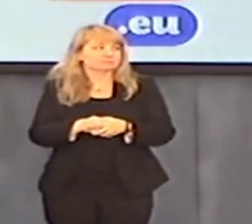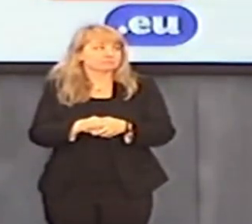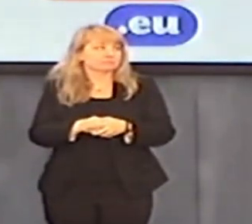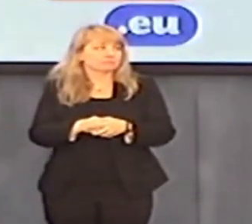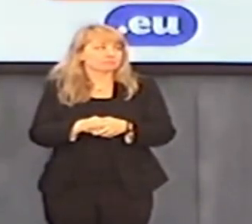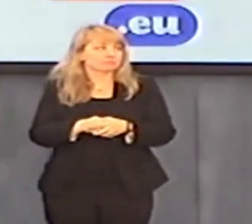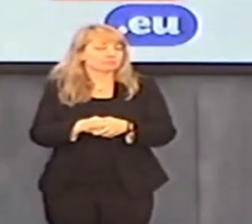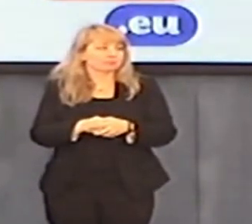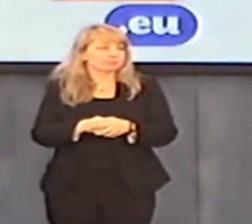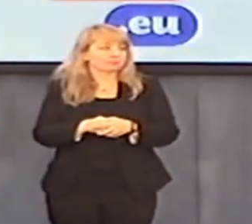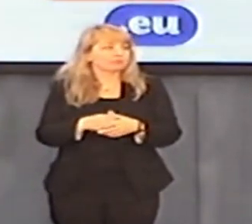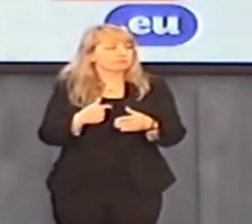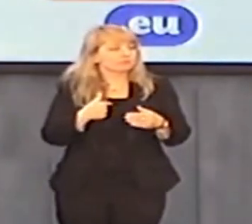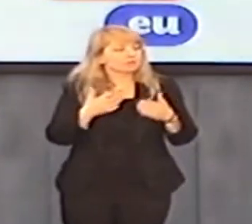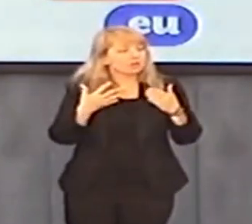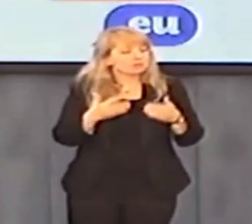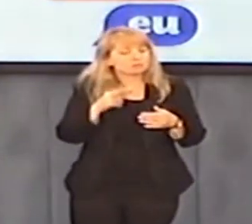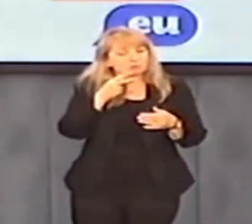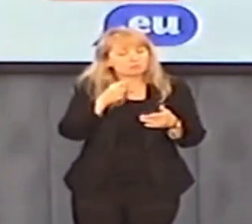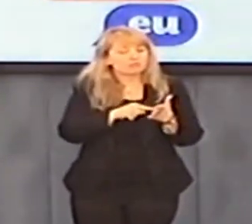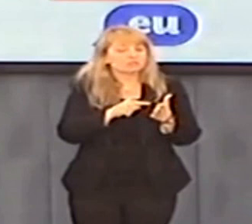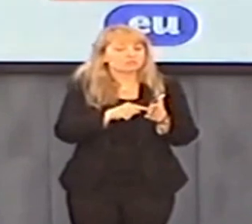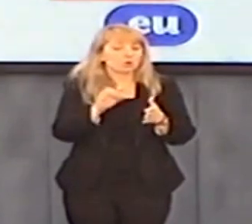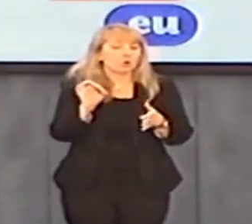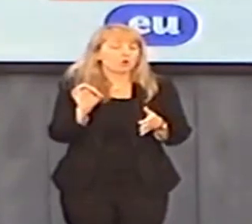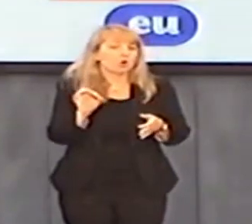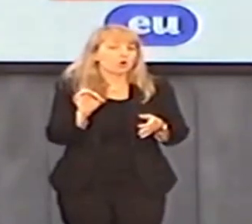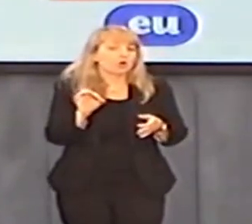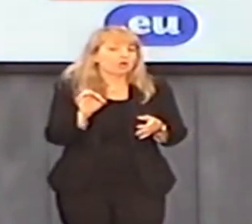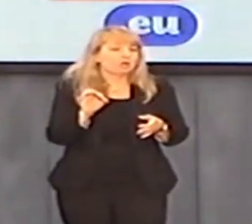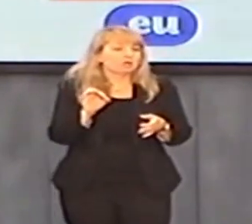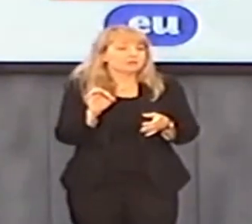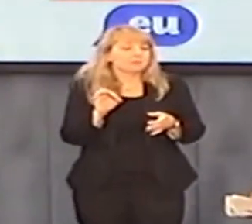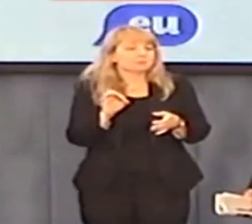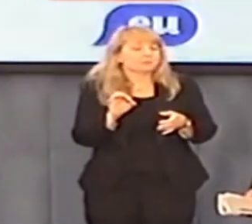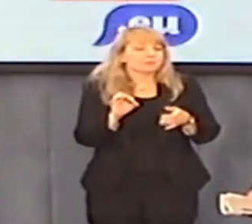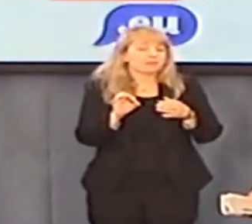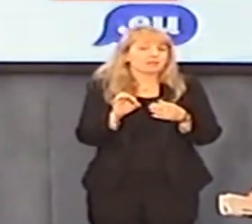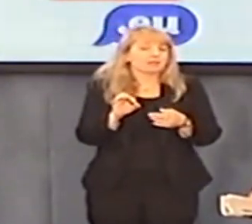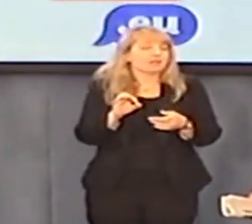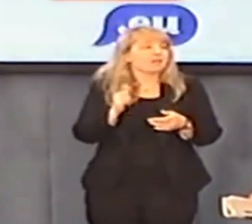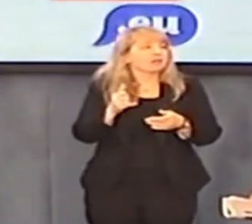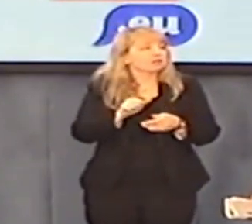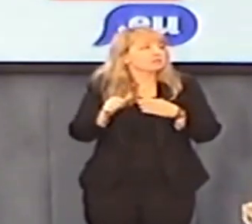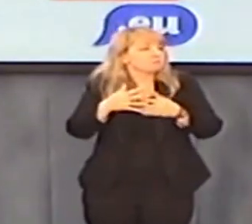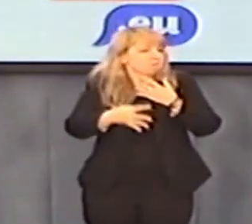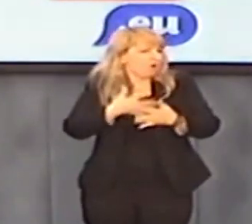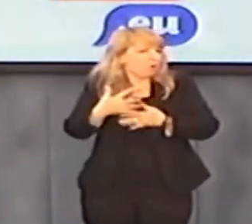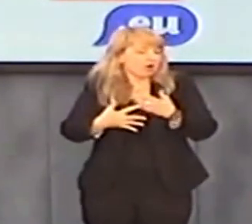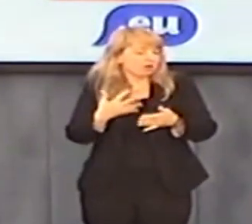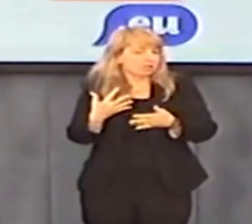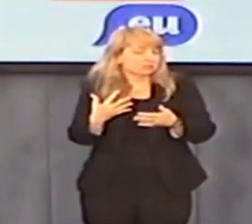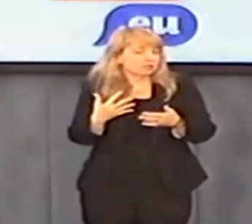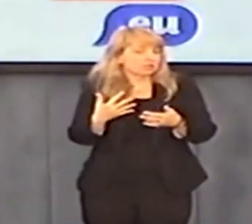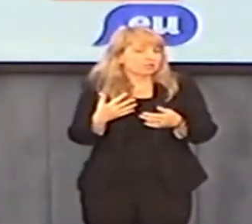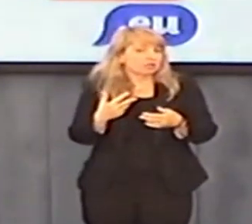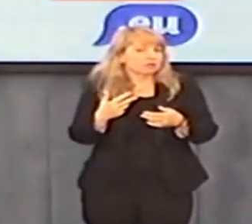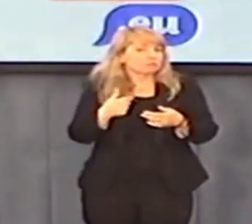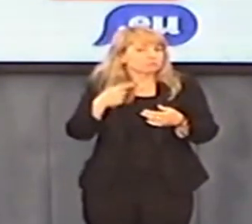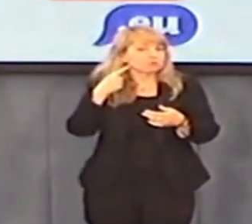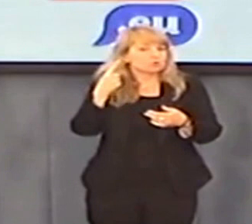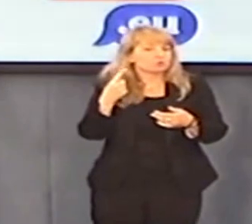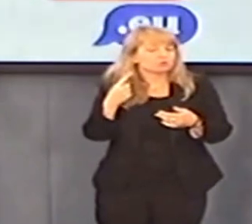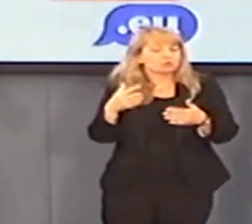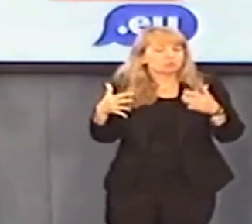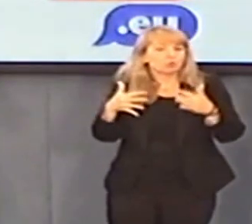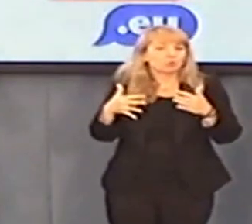Proszę Państwa, ja bym się chciał odnieść jeszcze w paru zdaniach do tej zadymy, bo to trudno inaczej nazwać, którą wywołał